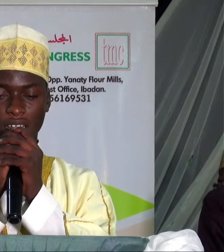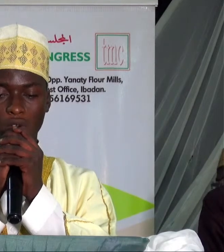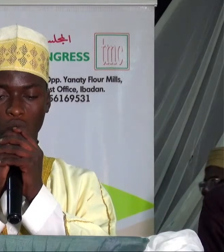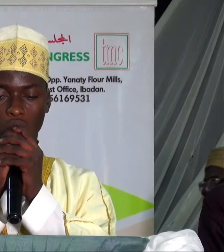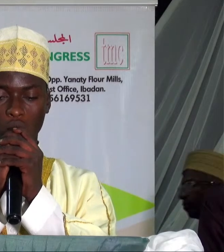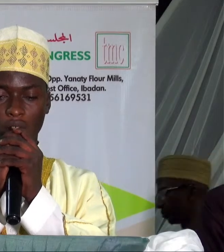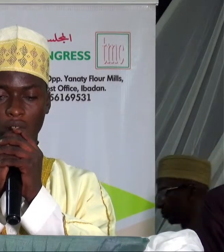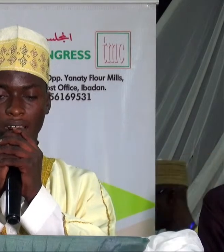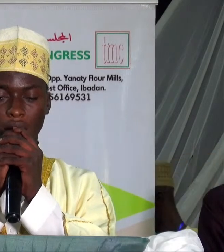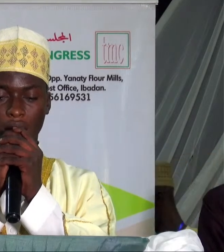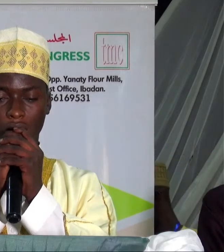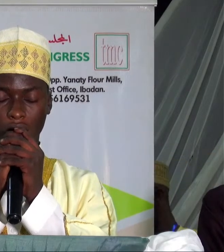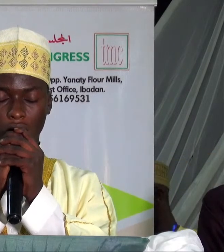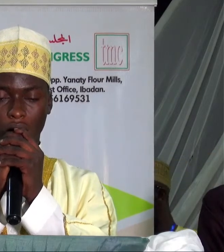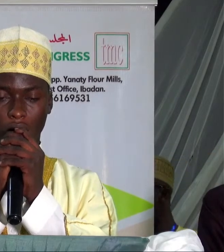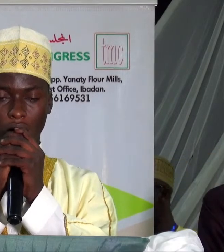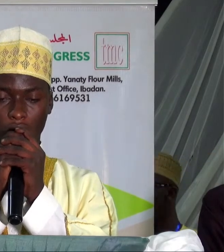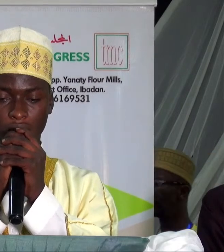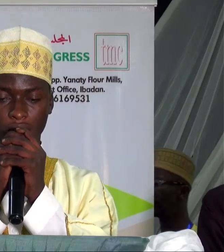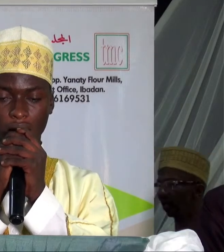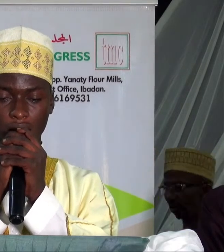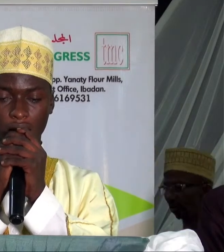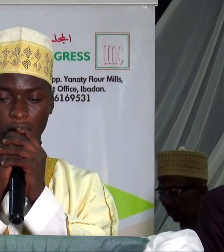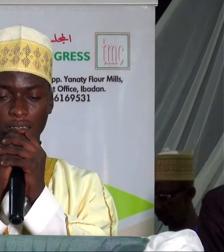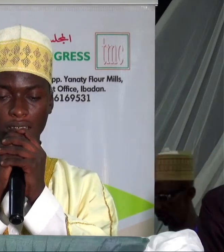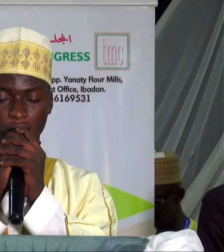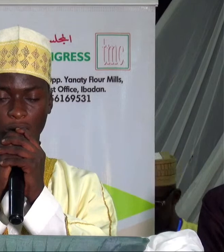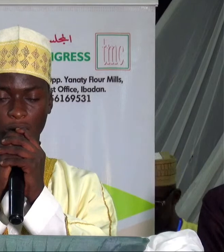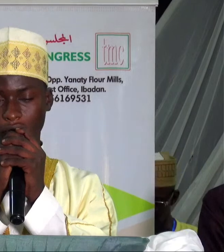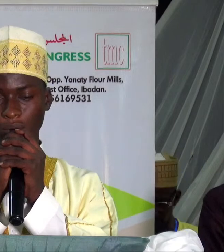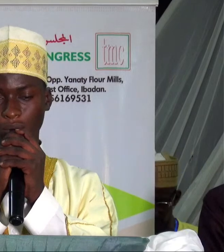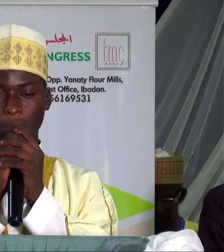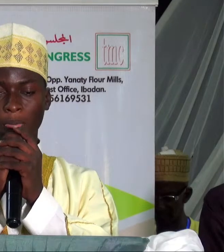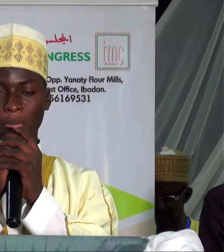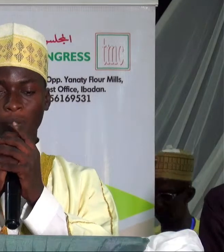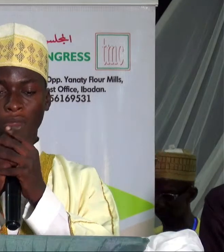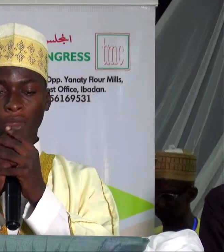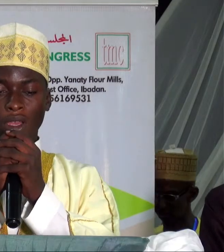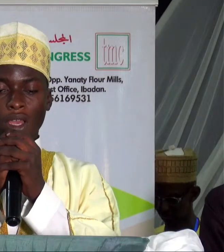لتفتروا على الله الكذب